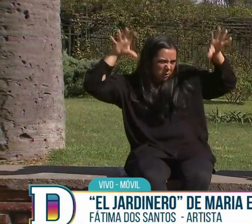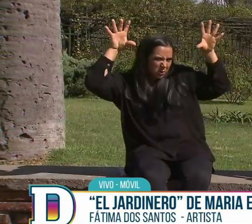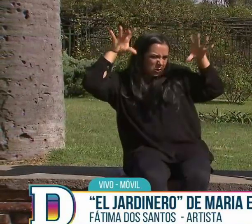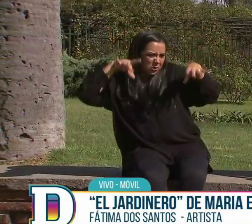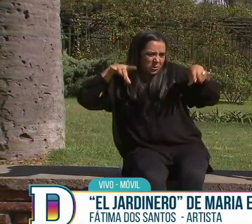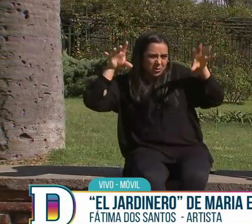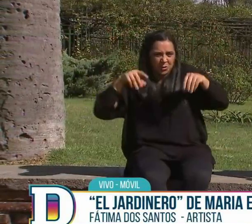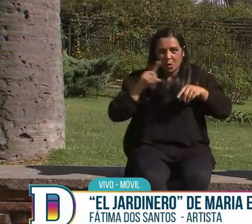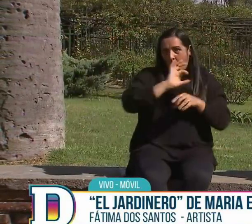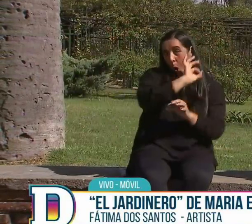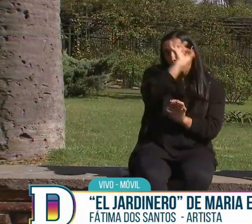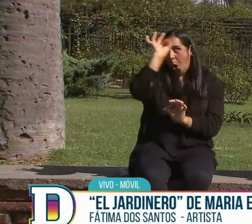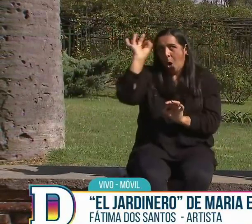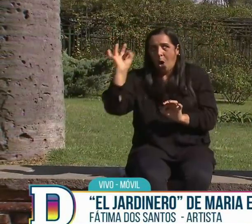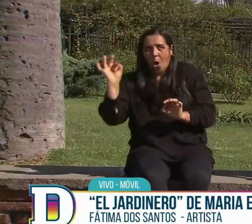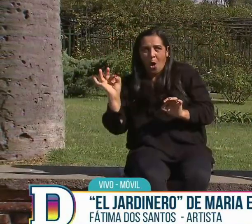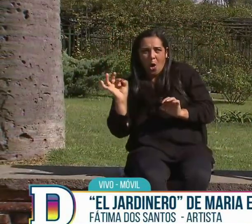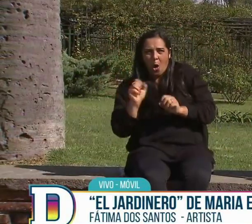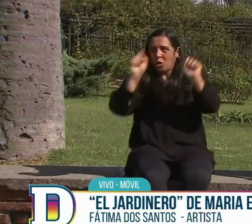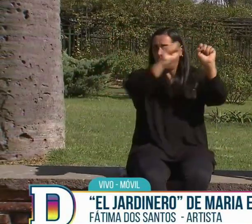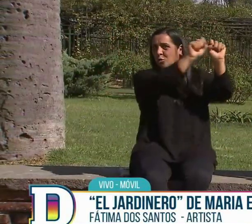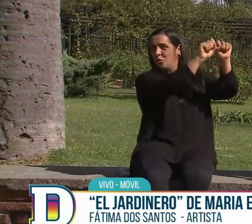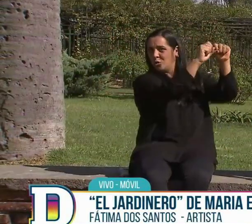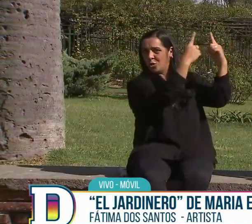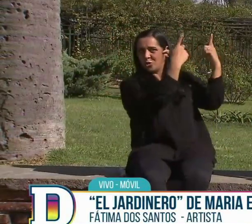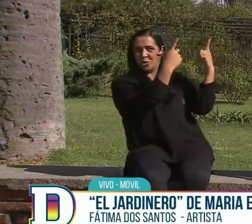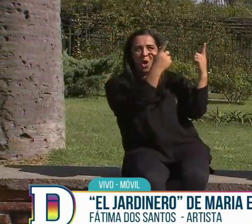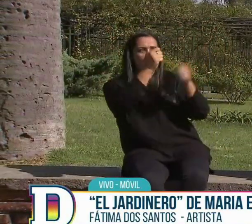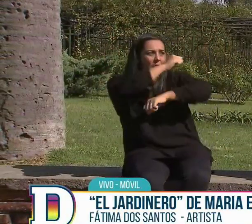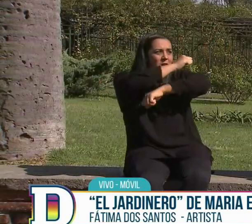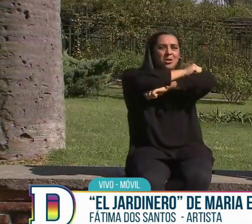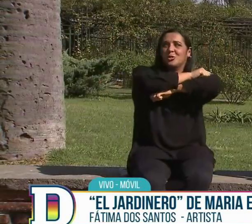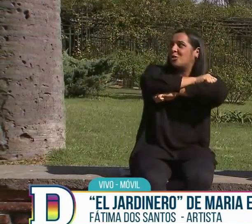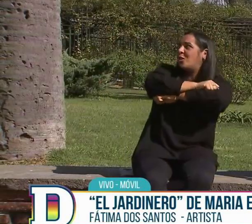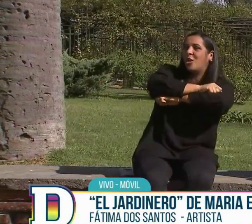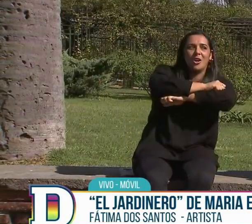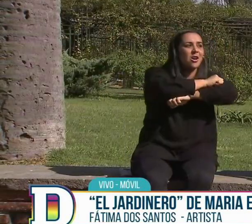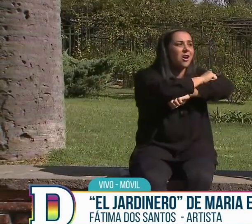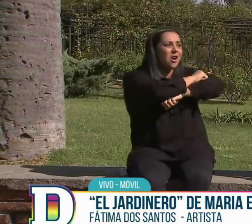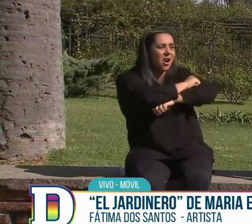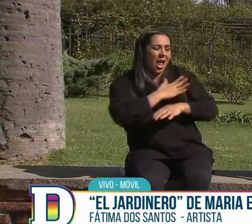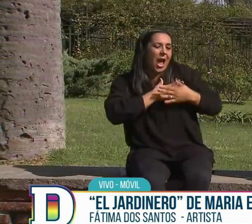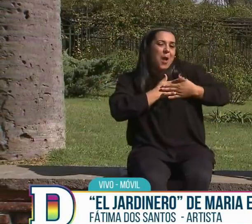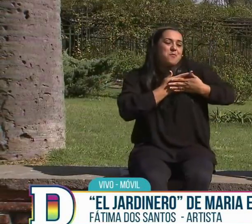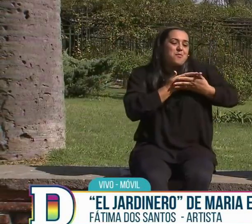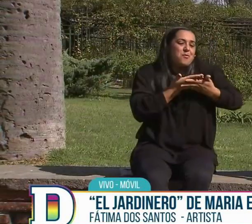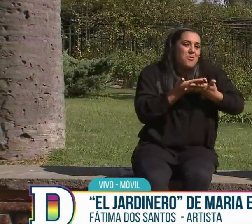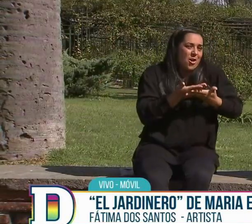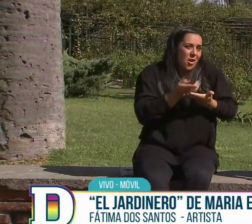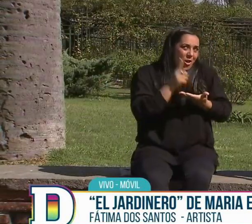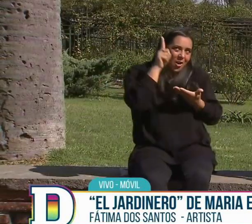o iluminando el balcón con mucho, mucho, mucho amor.